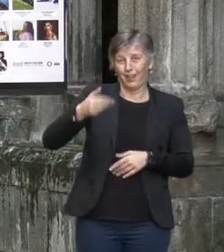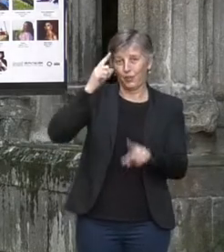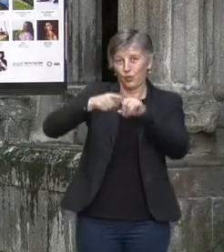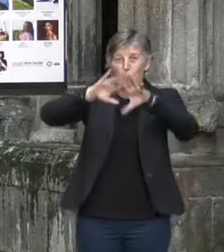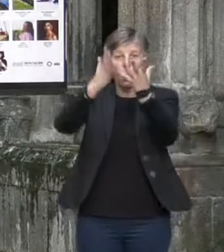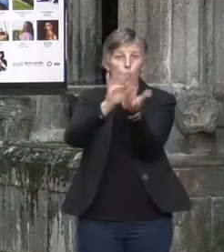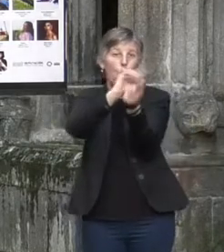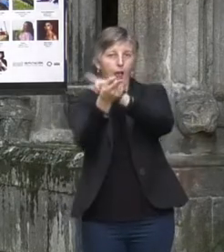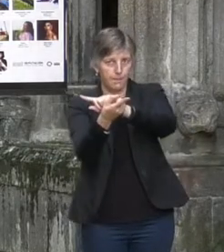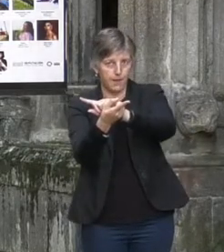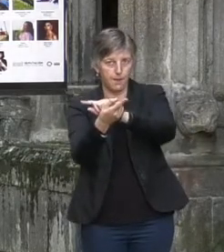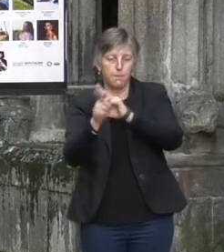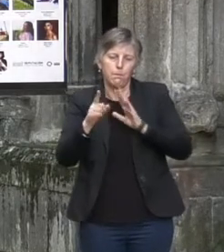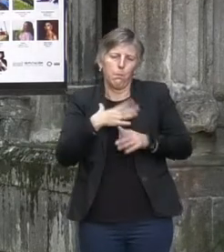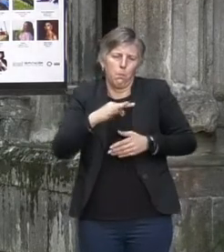o mundo.